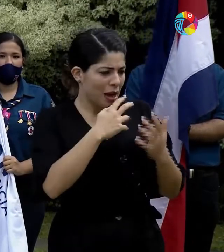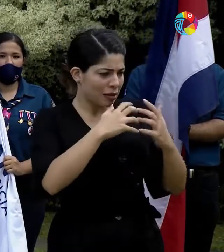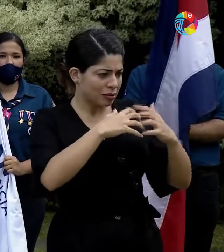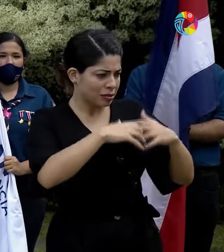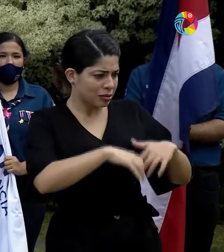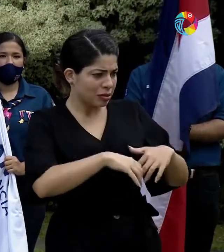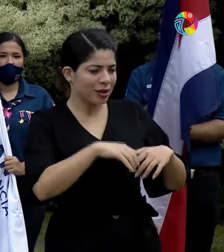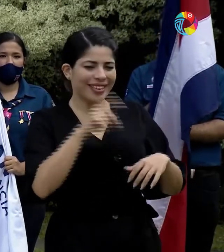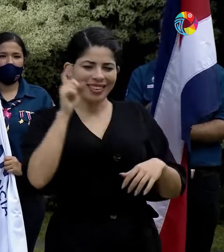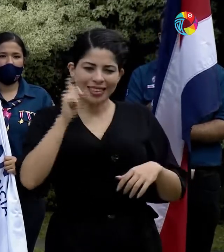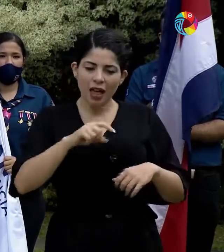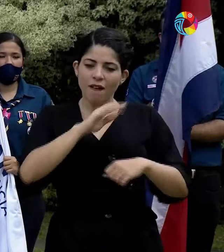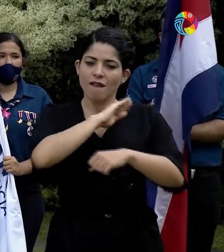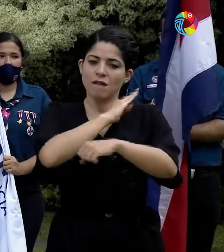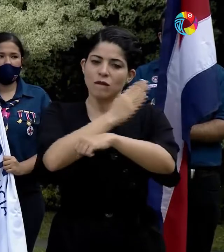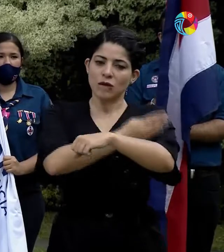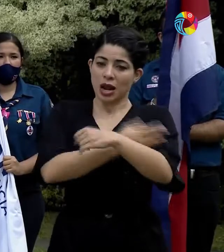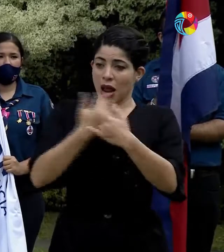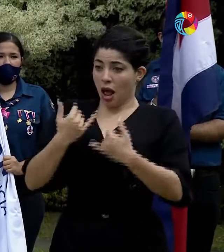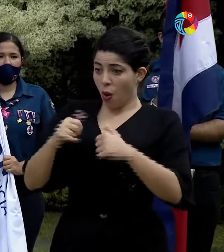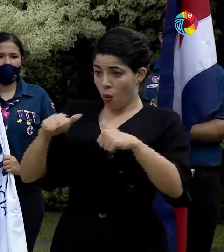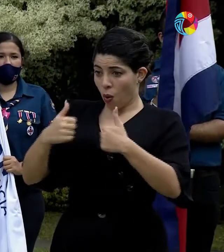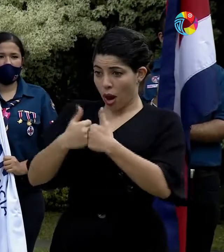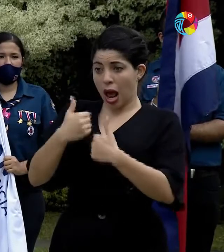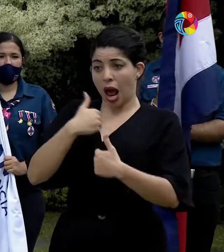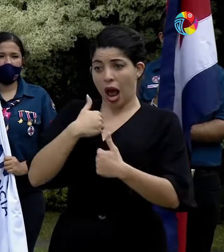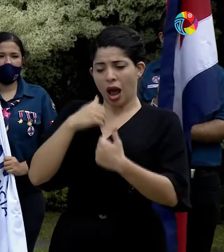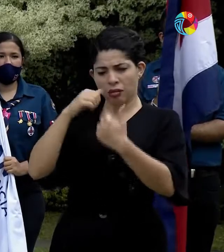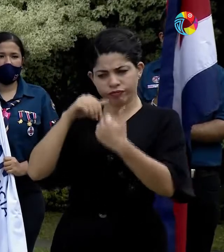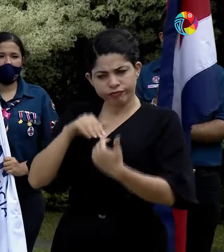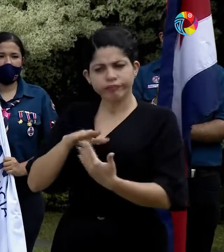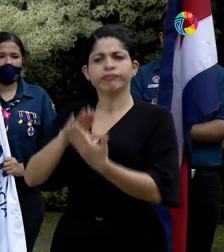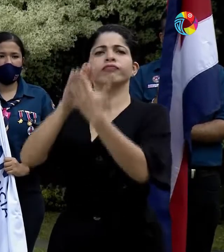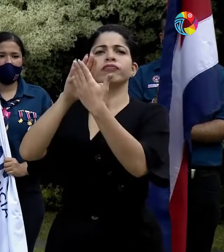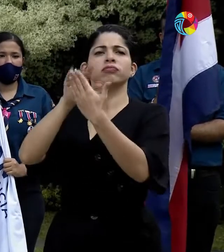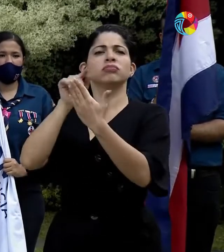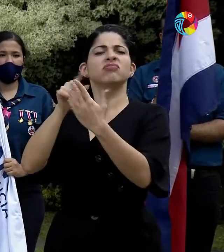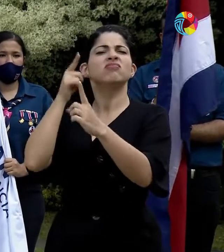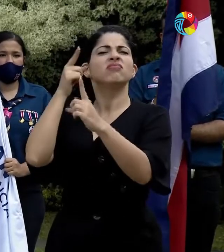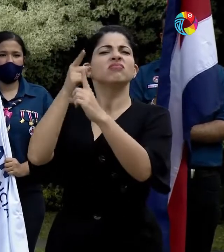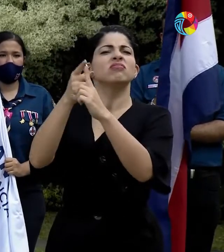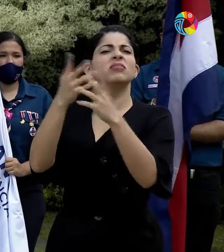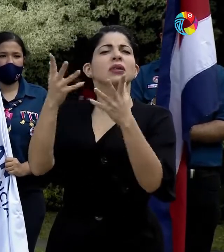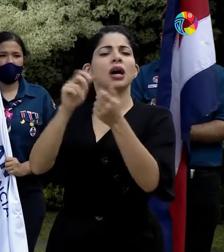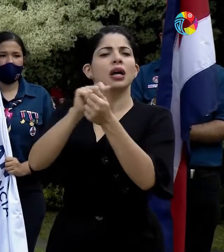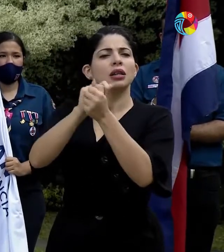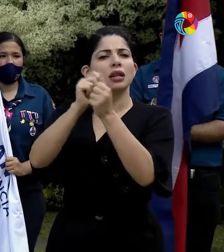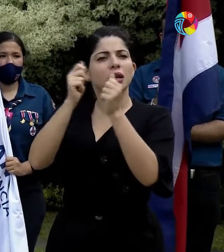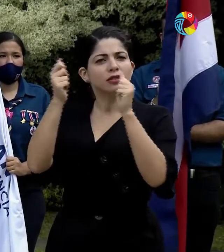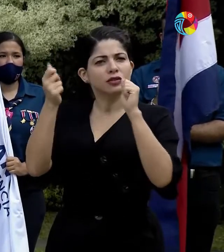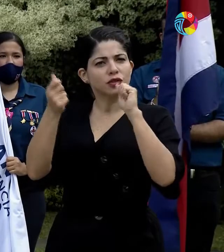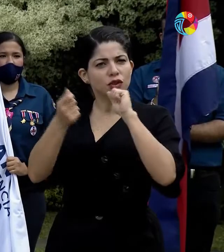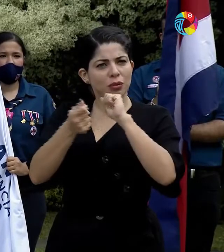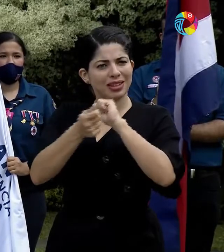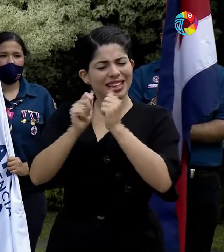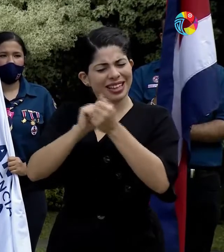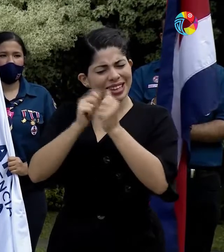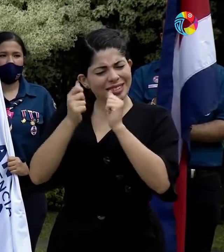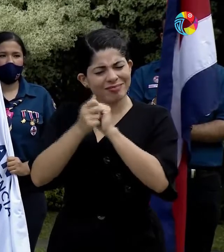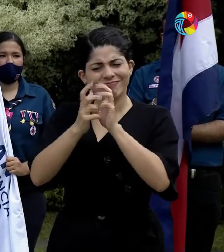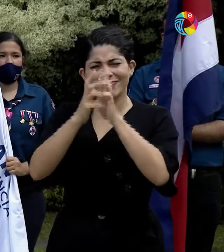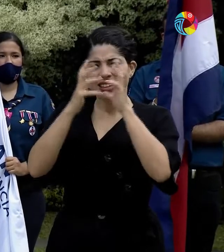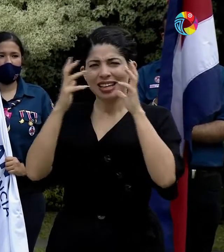con valentía los desafíos de la época que nos toca, que es esencialmente de transformación y de transformación radical en